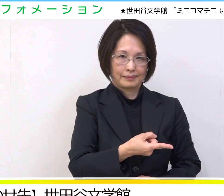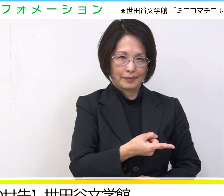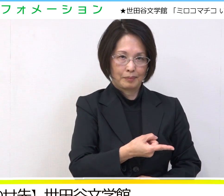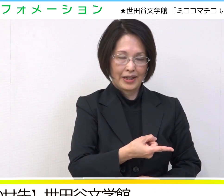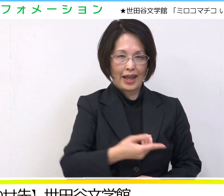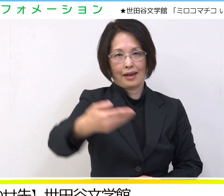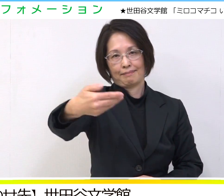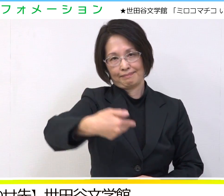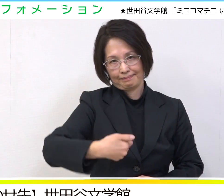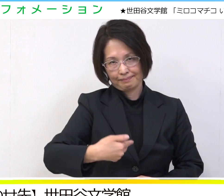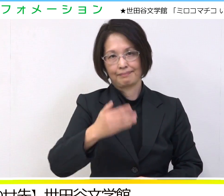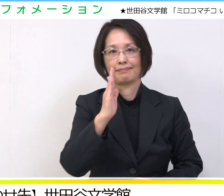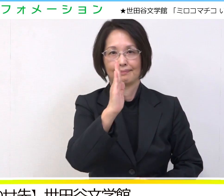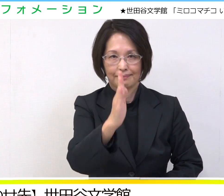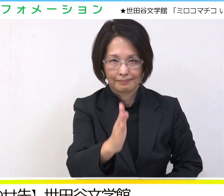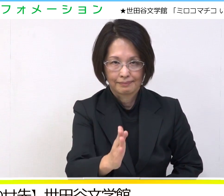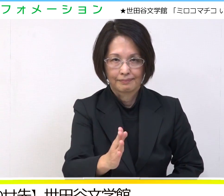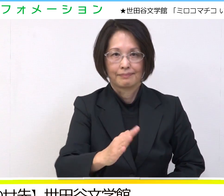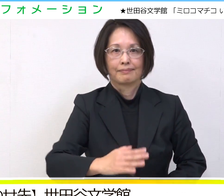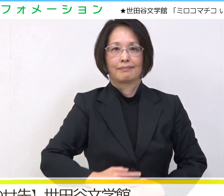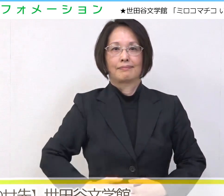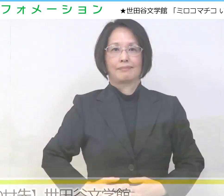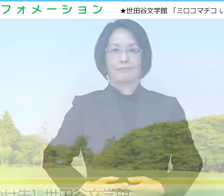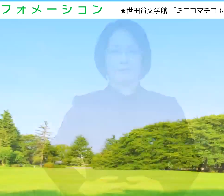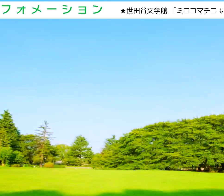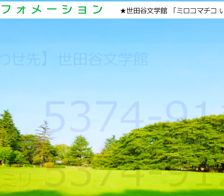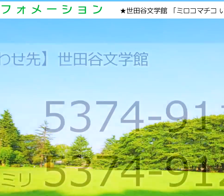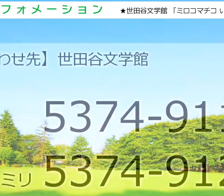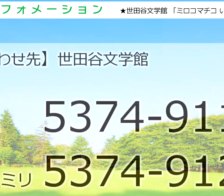912レイバンまでどうぞ